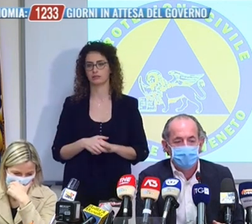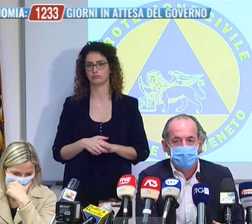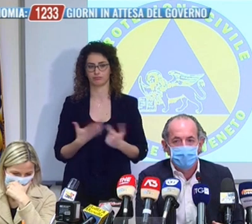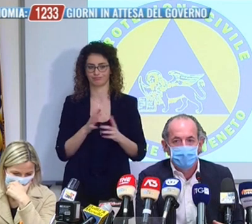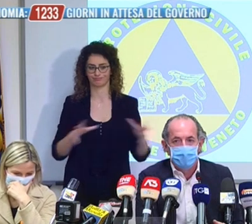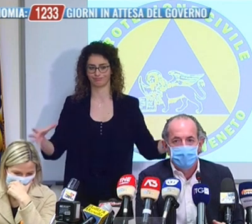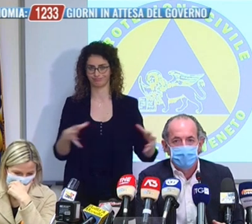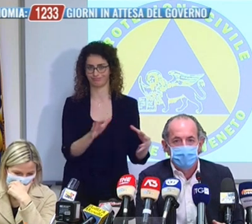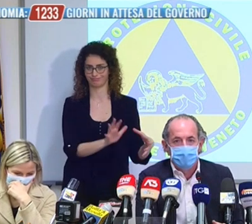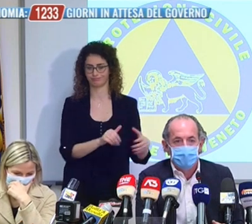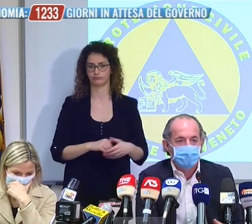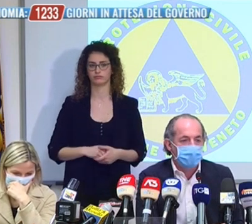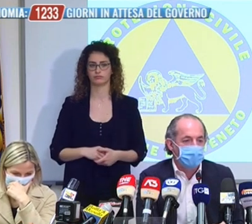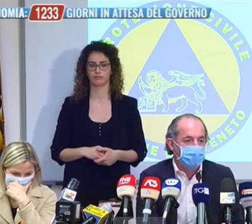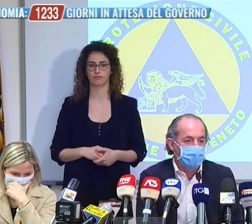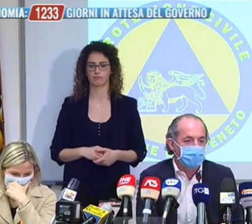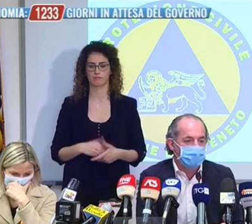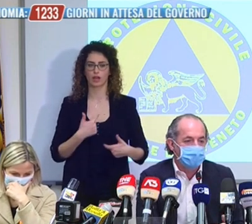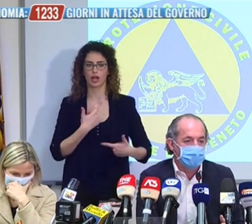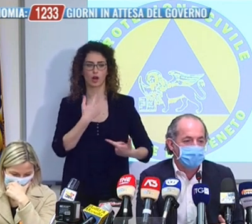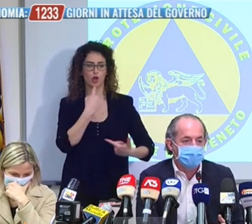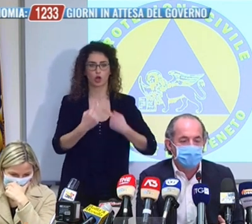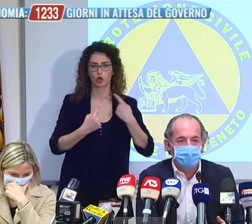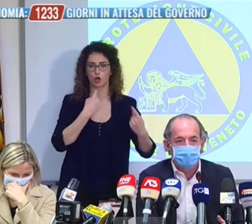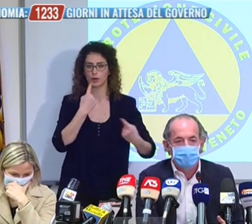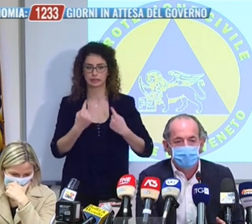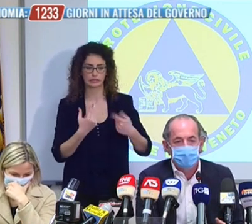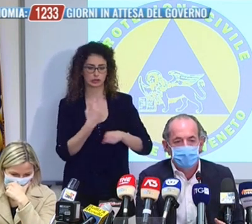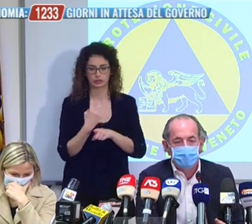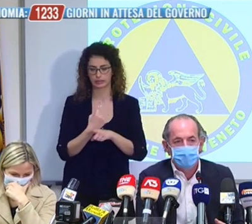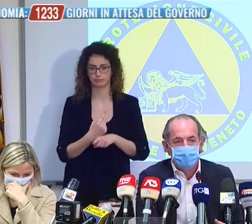realtà che esprimono pareri, insomma, su quello che si fa.